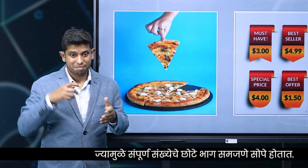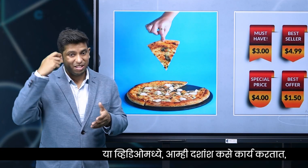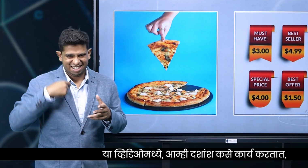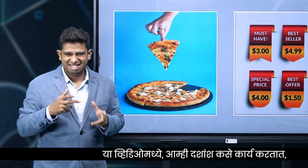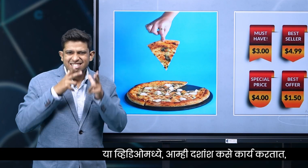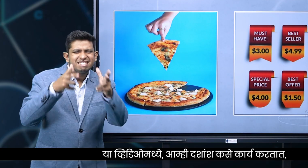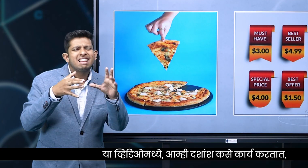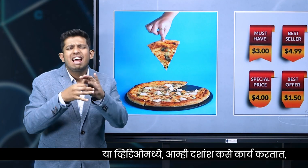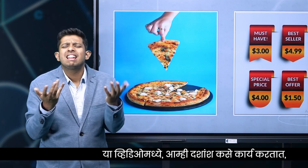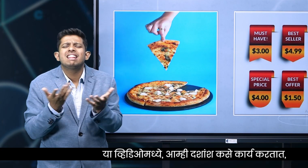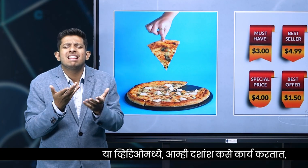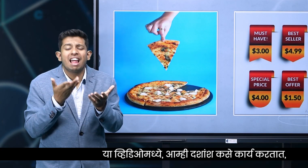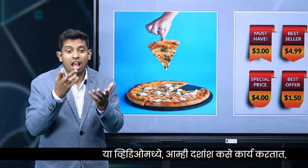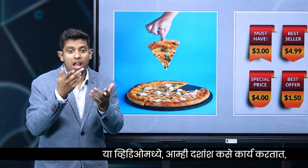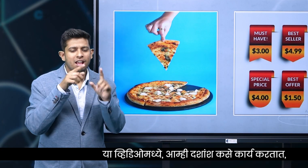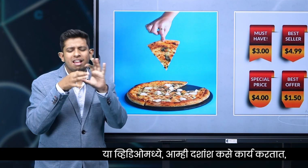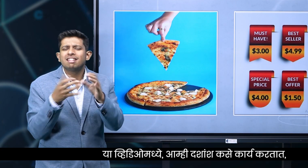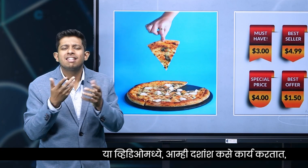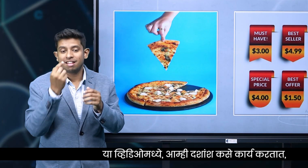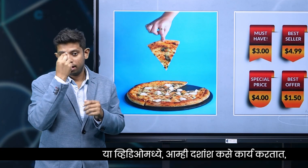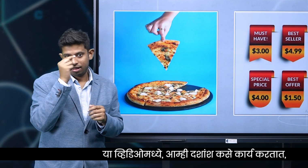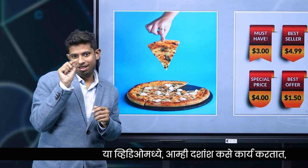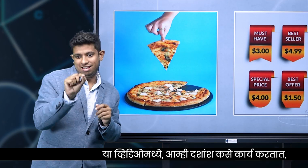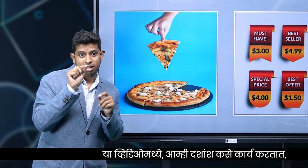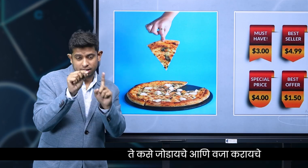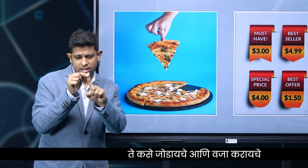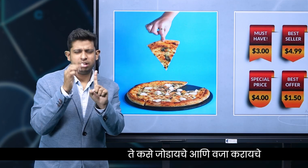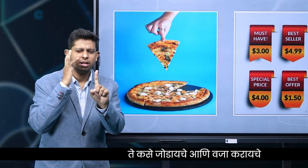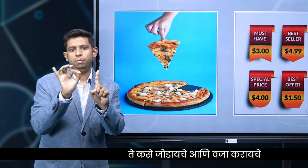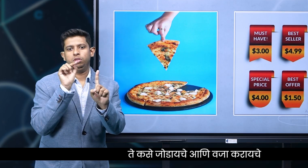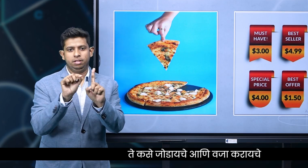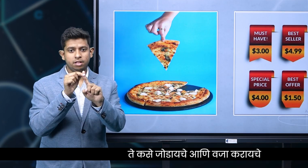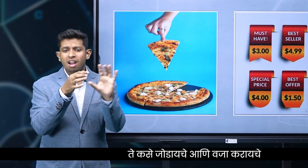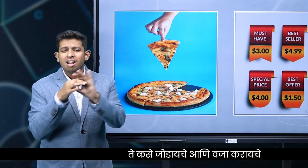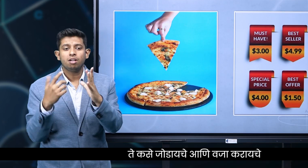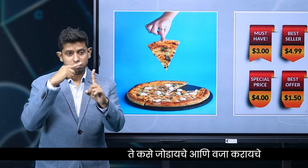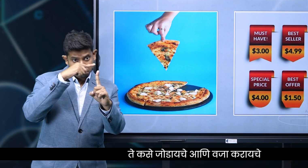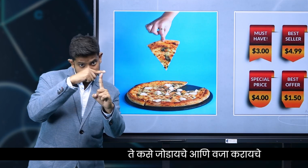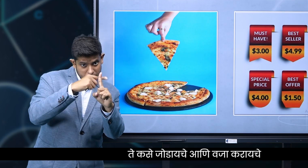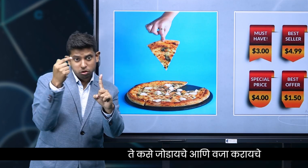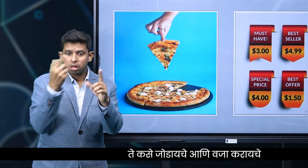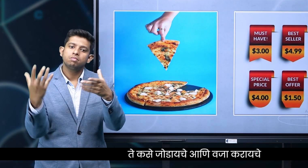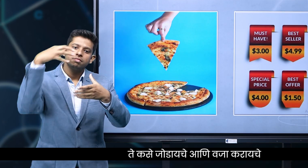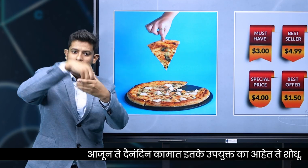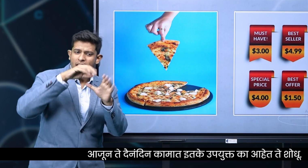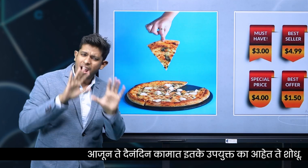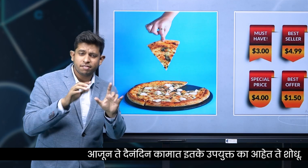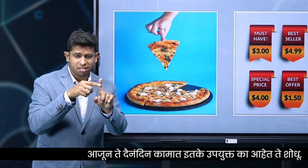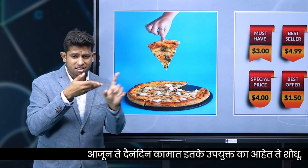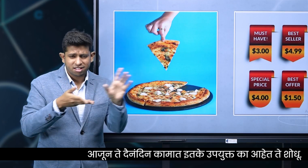या व्हिडिओमध्ये आम्ही दशांश कसे कार्य करतात, ते कसे जोडायचे आणि वजा करायचे, अजून ते